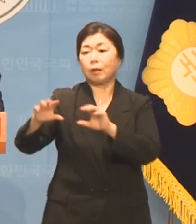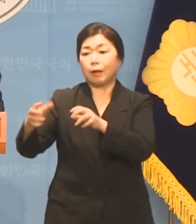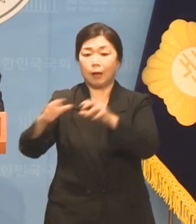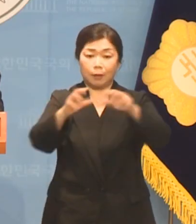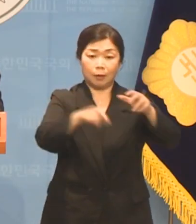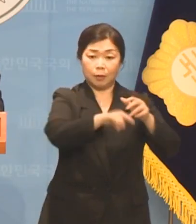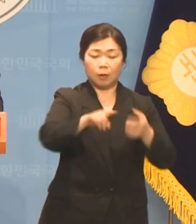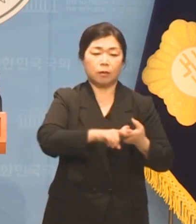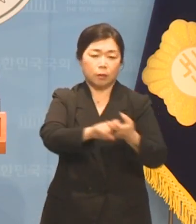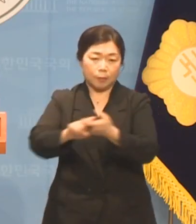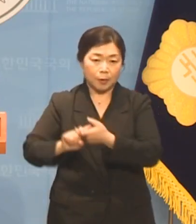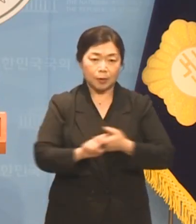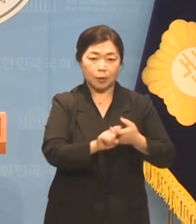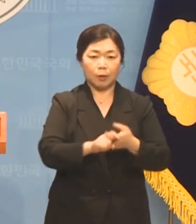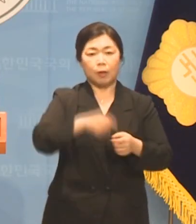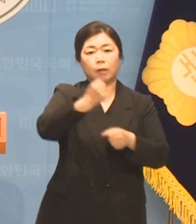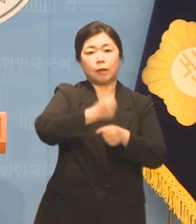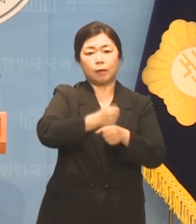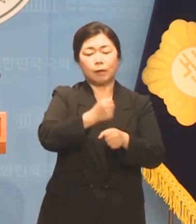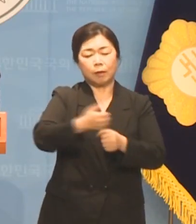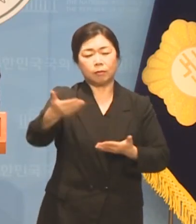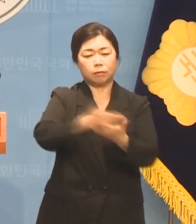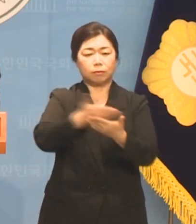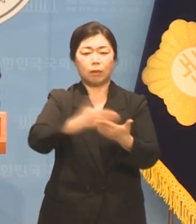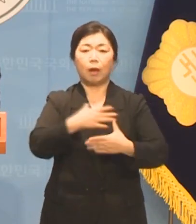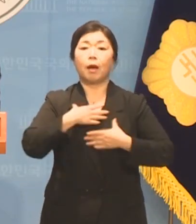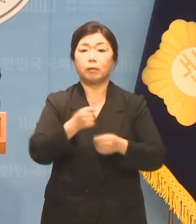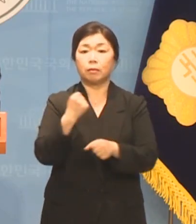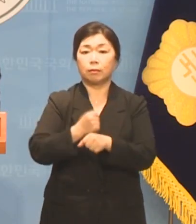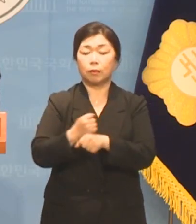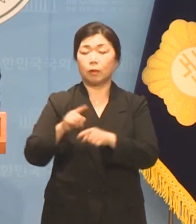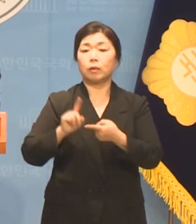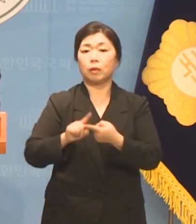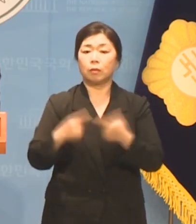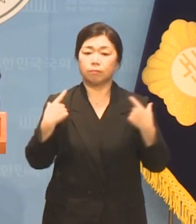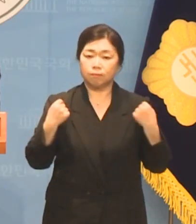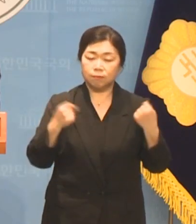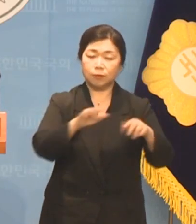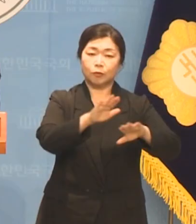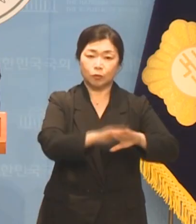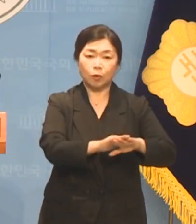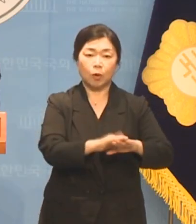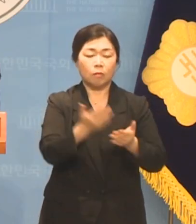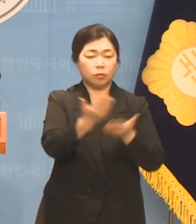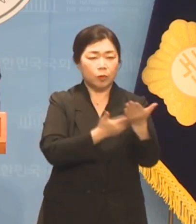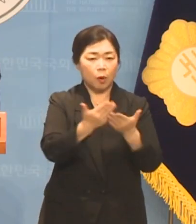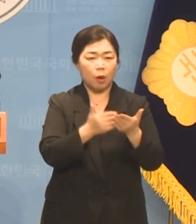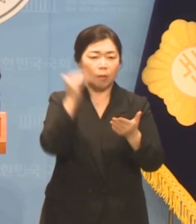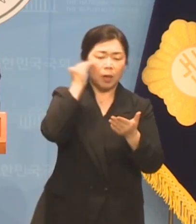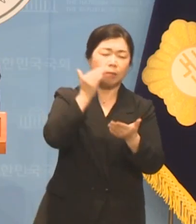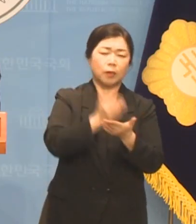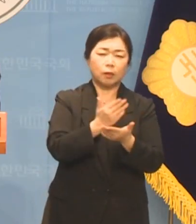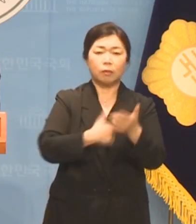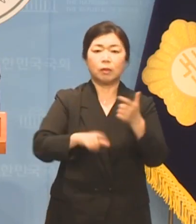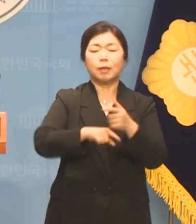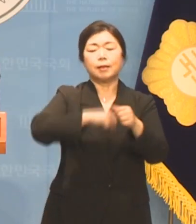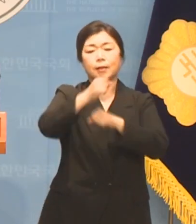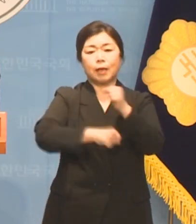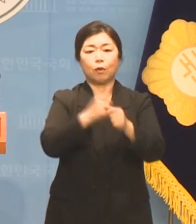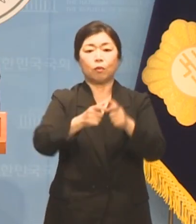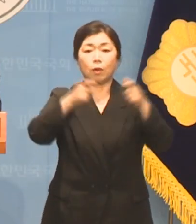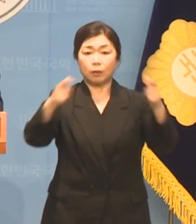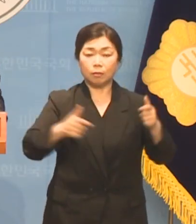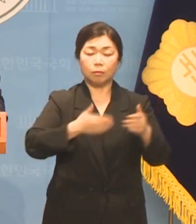국가들과 협력하여 생산 공급망을 안정적으로 유지하고 무역 장벽을 낮추어 자유무역을